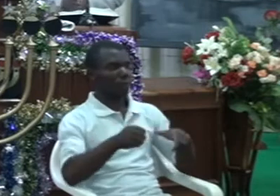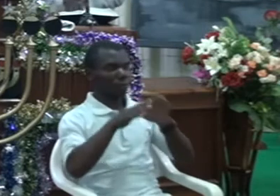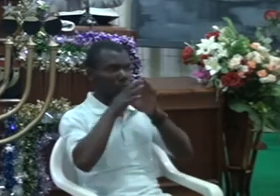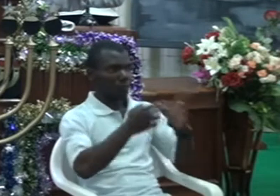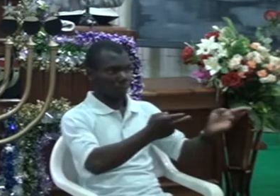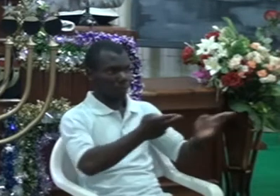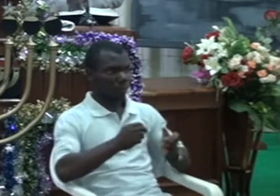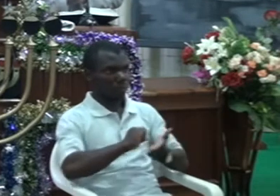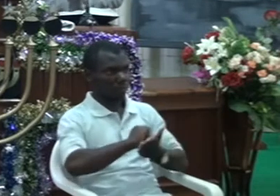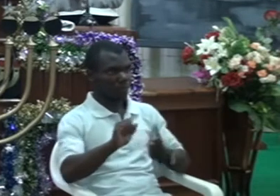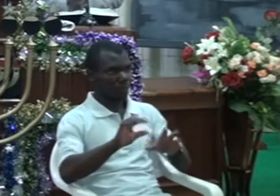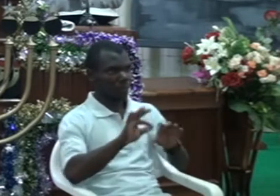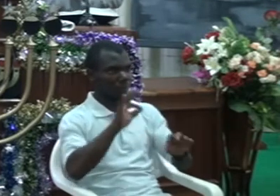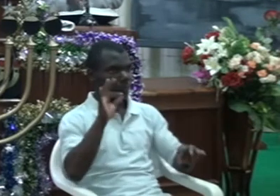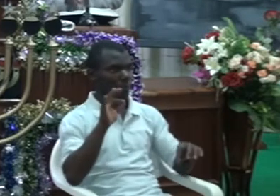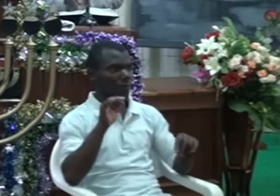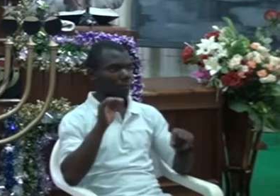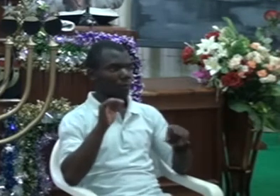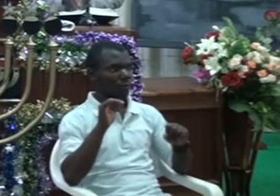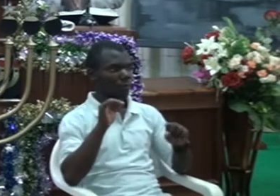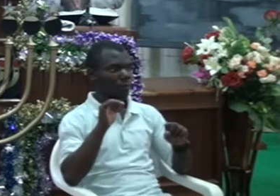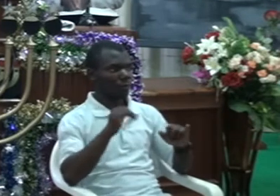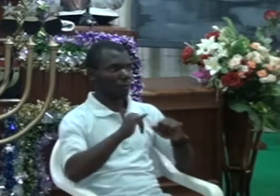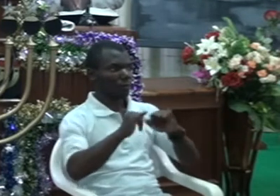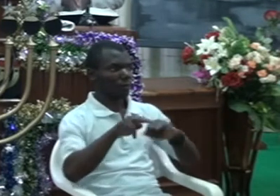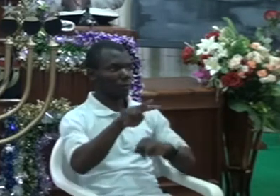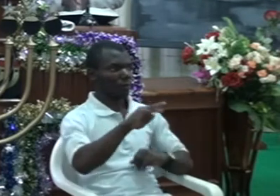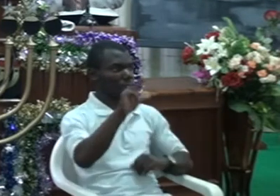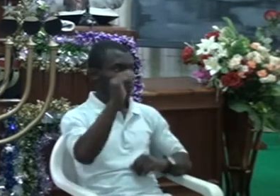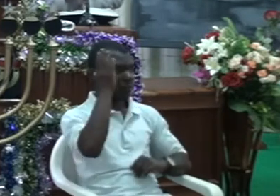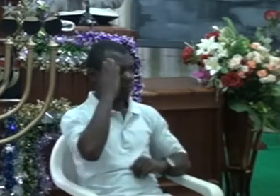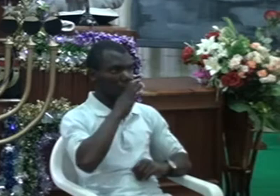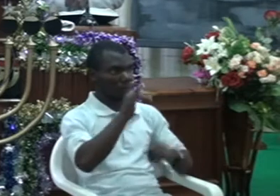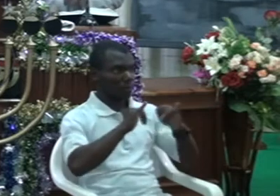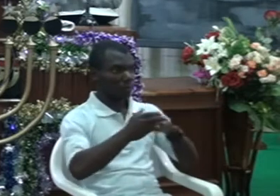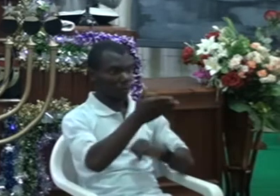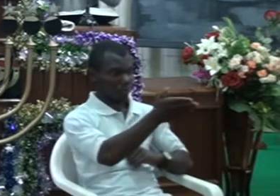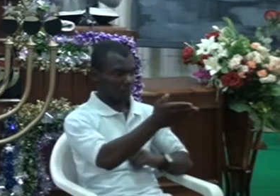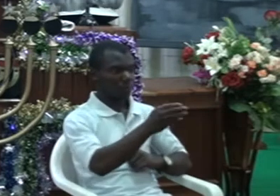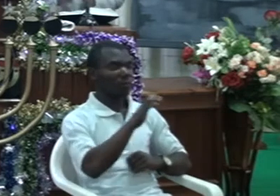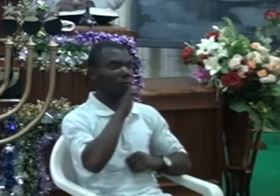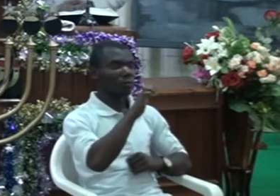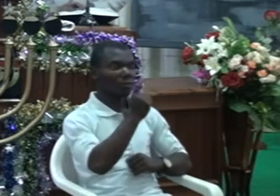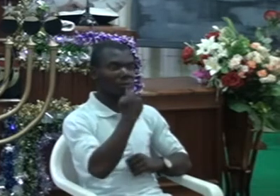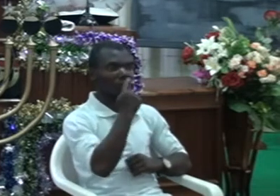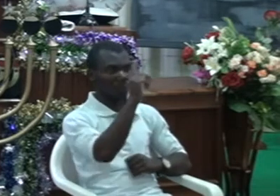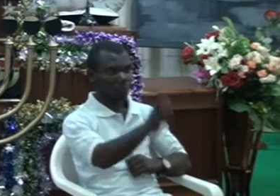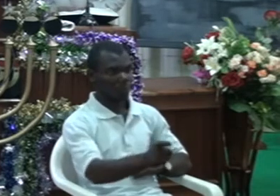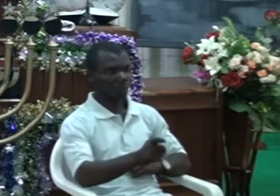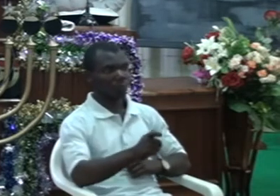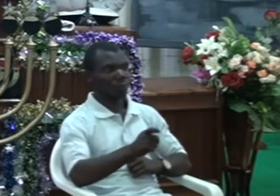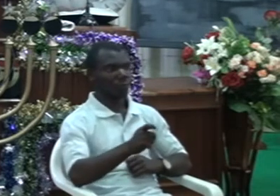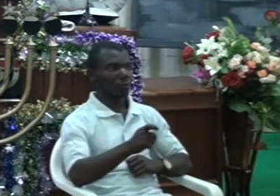avait dit, tu ne peux pas recevoir le Saint-Esprit si tu ne connais pas qui est le Saint-Esprit.